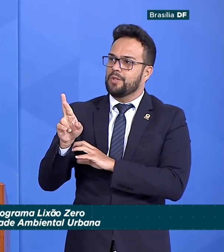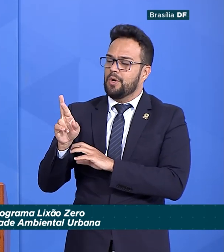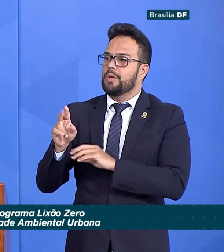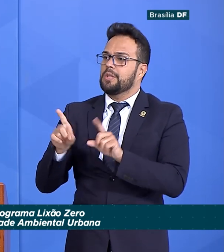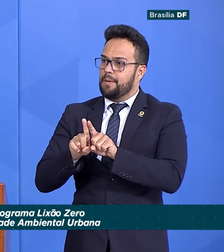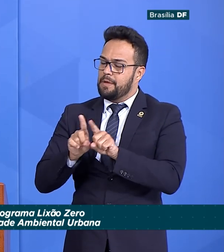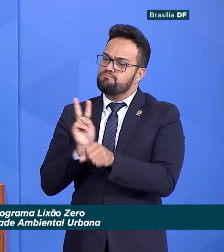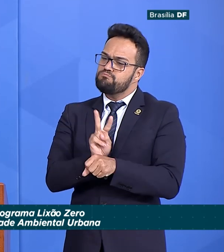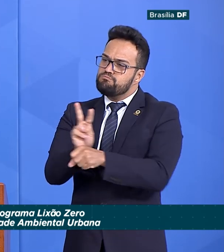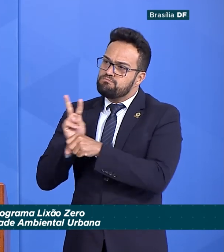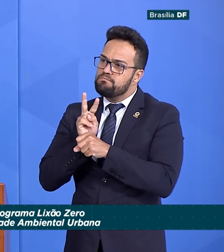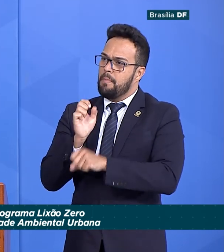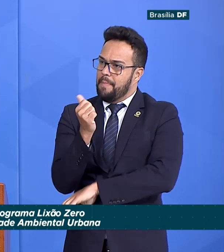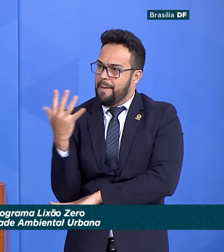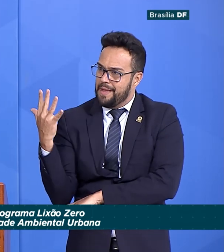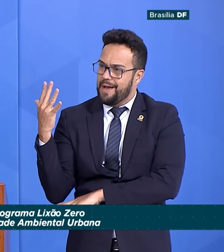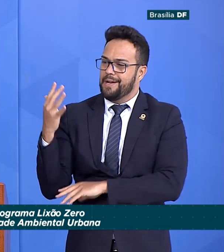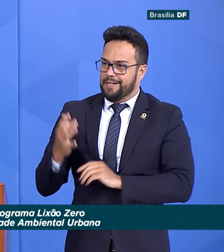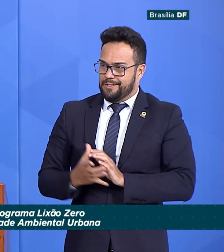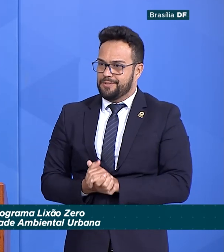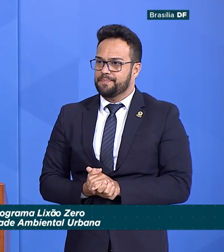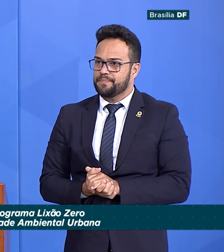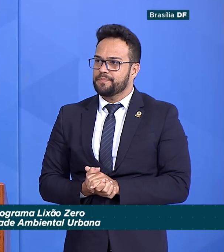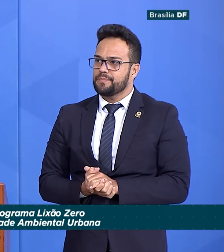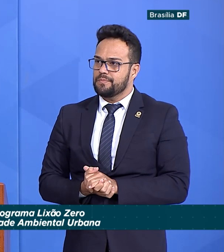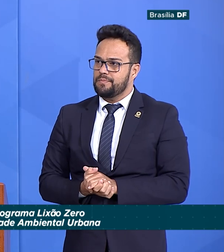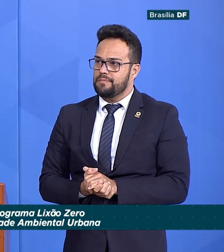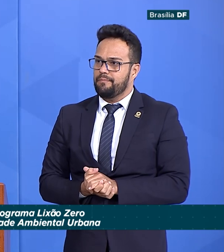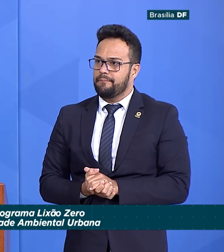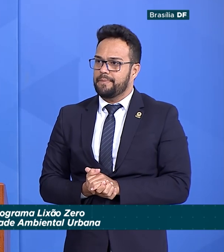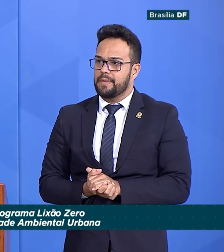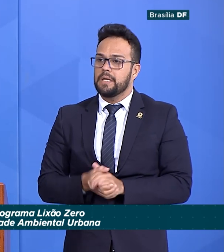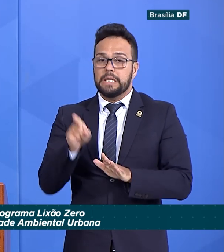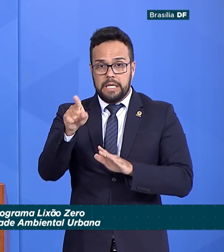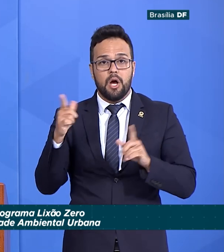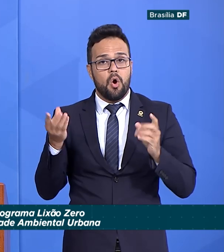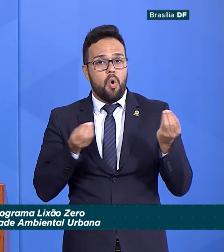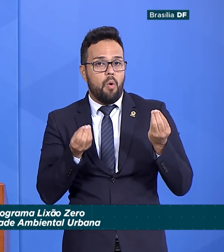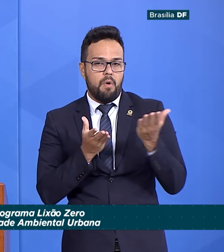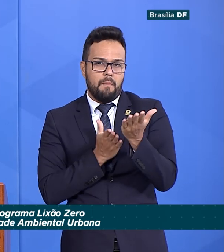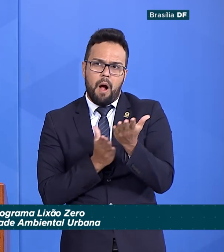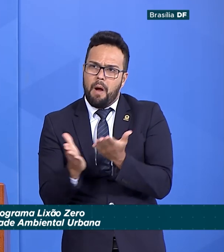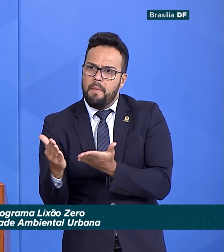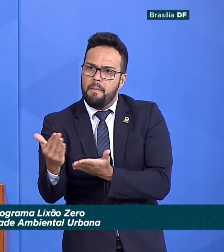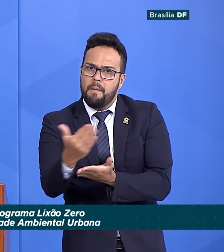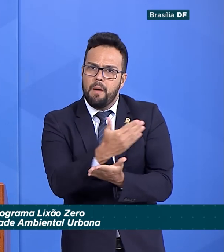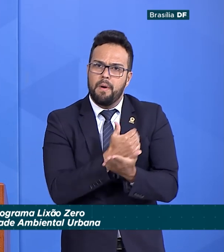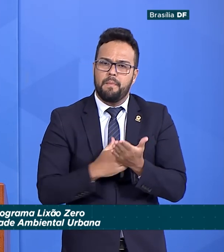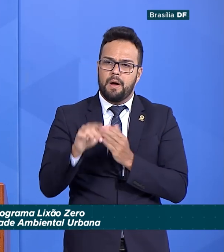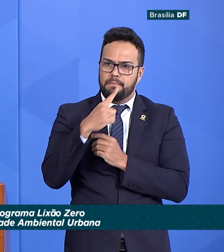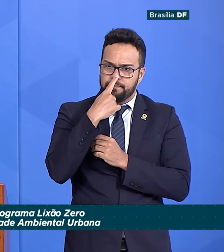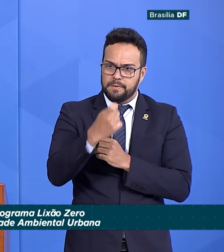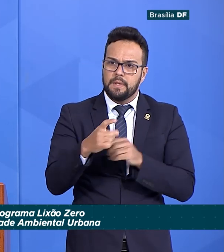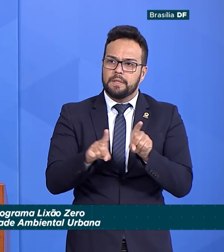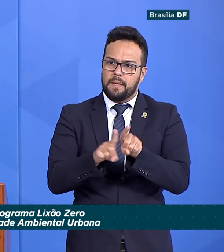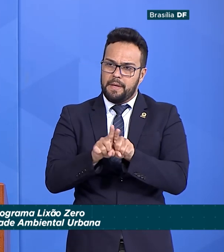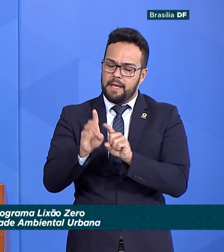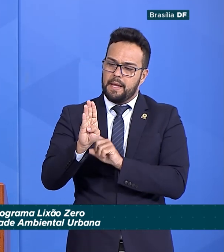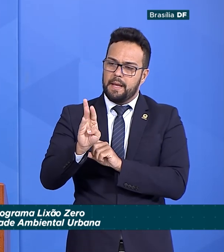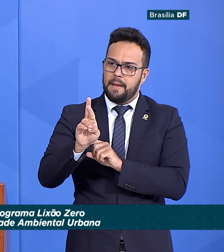Meio Ambiente, o grande cuidador dos catadores e dessa parte de reciclagem, o nosso Carlos Gomes, obrigadíssimo